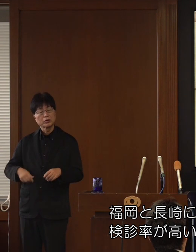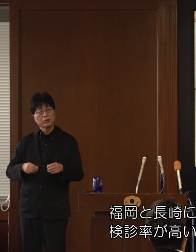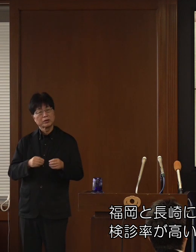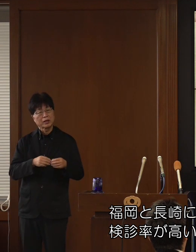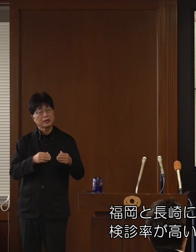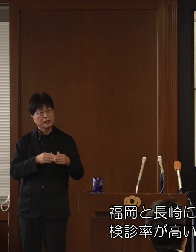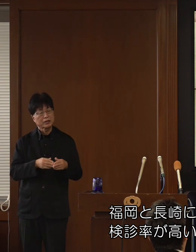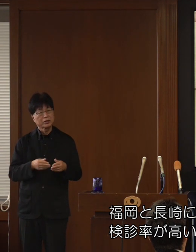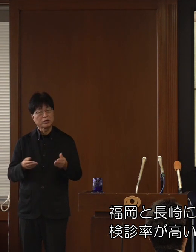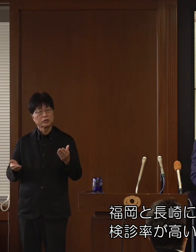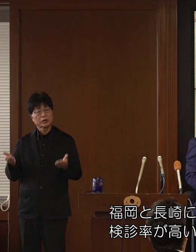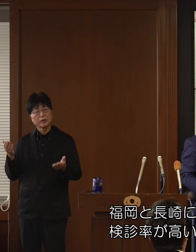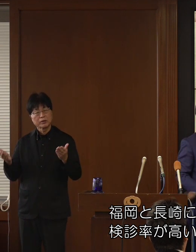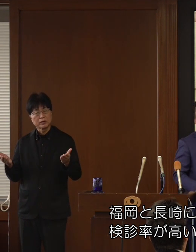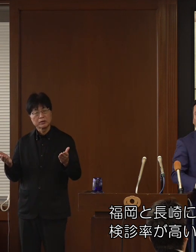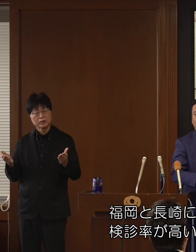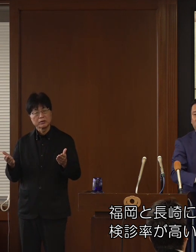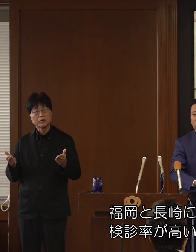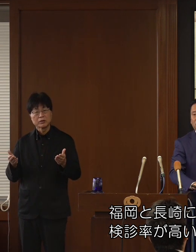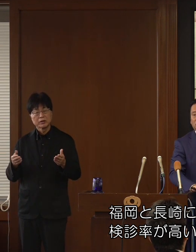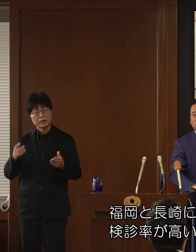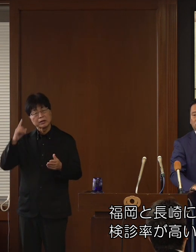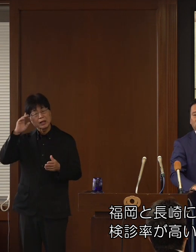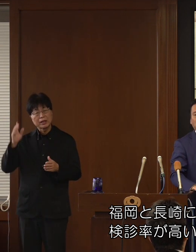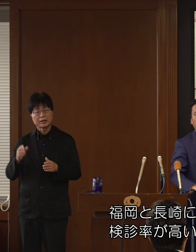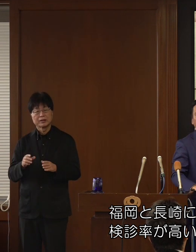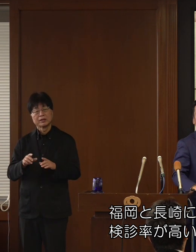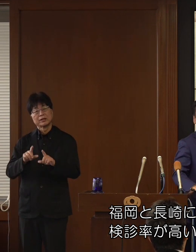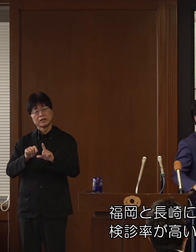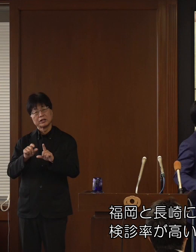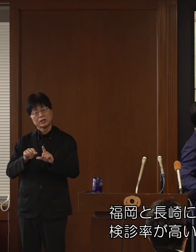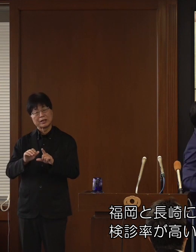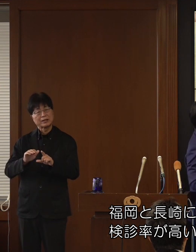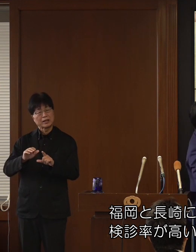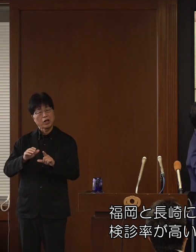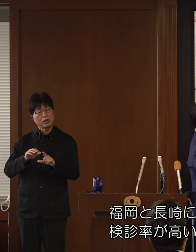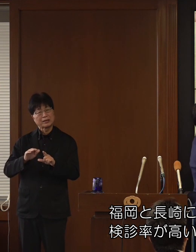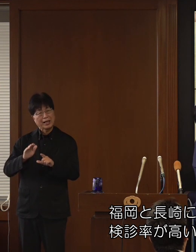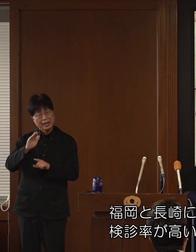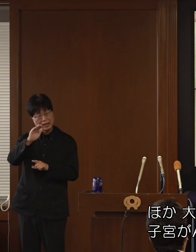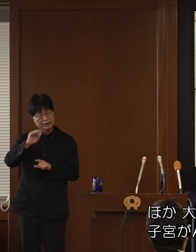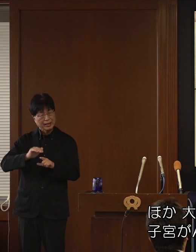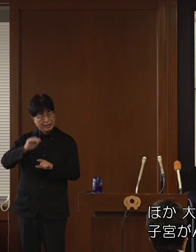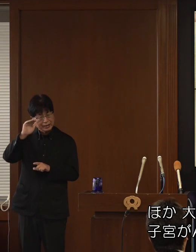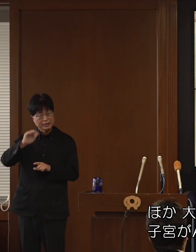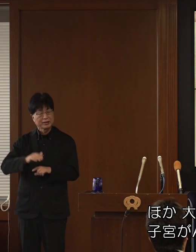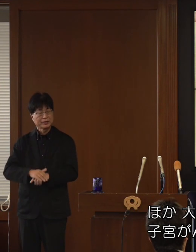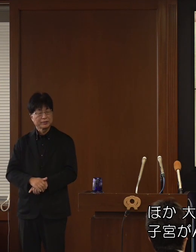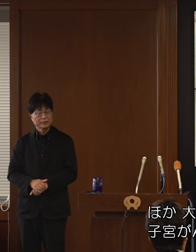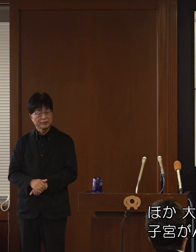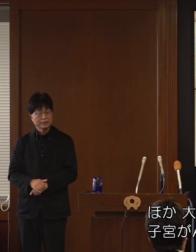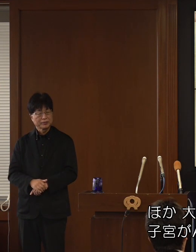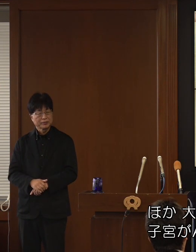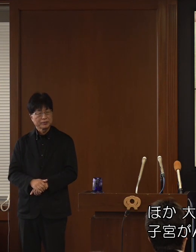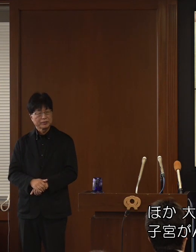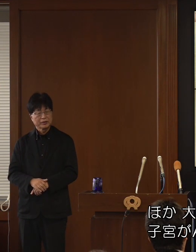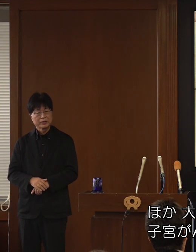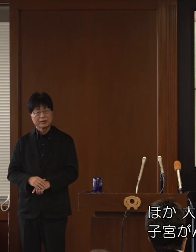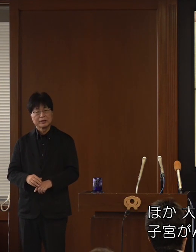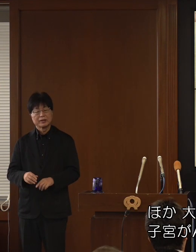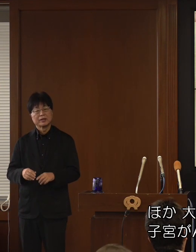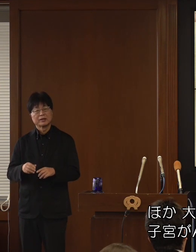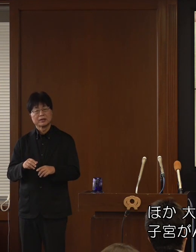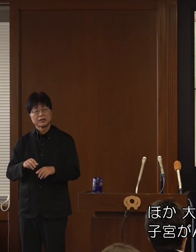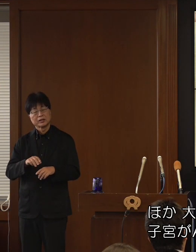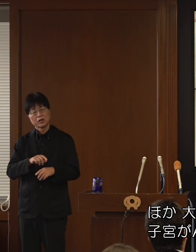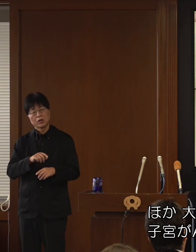まあ、圧倒的に検診率が高いという状況になっています。 ほか、大腸がん、肺がん、乳が